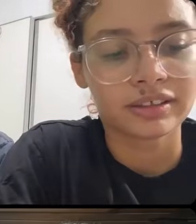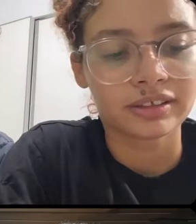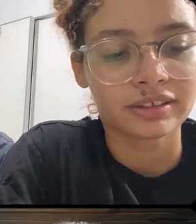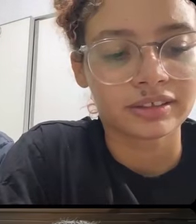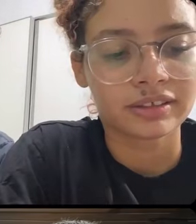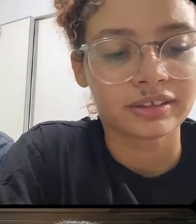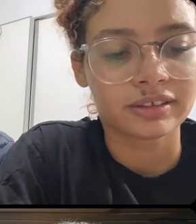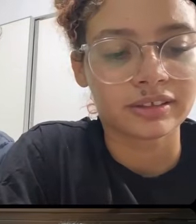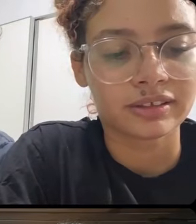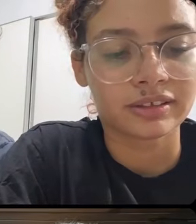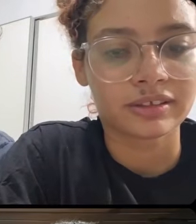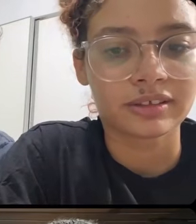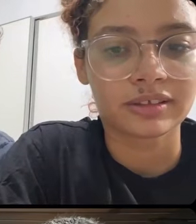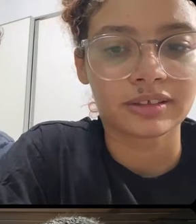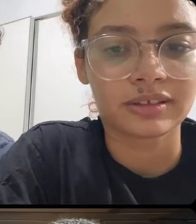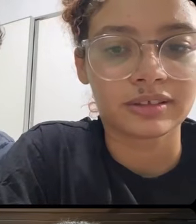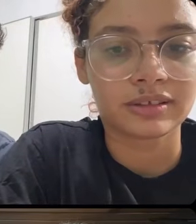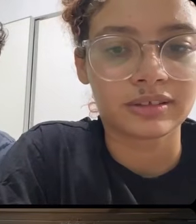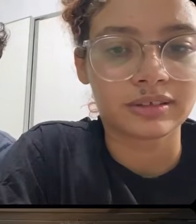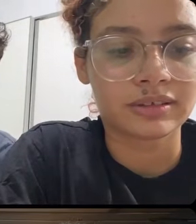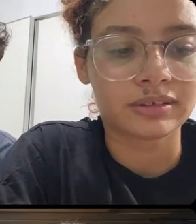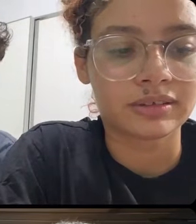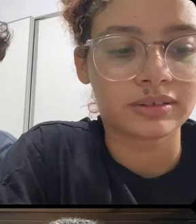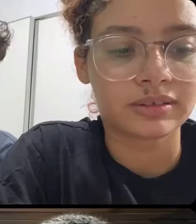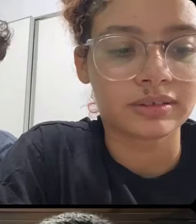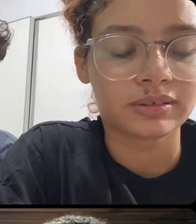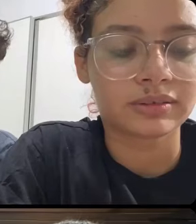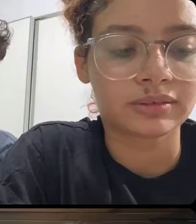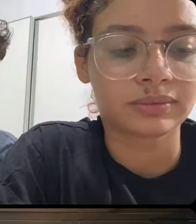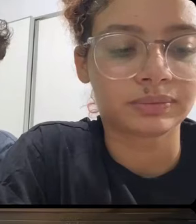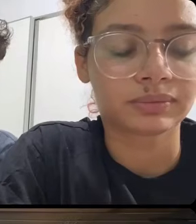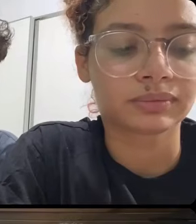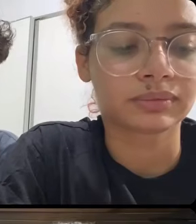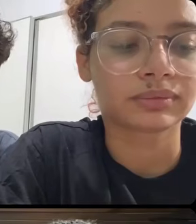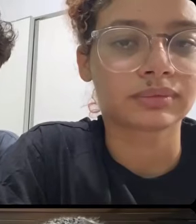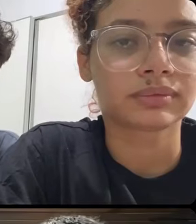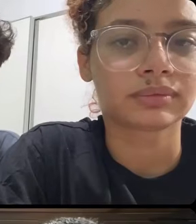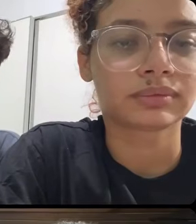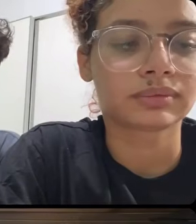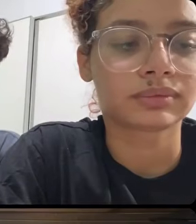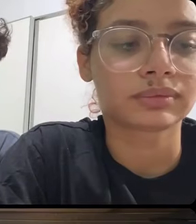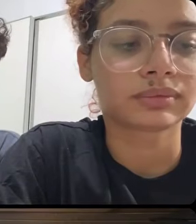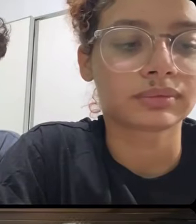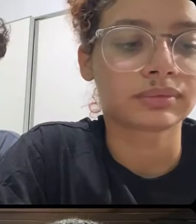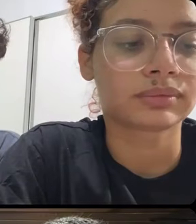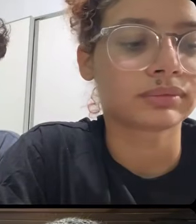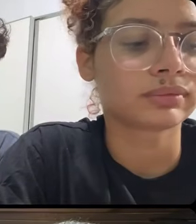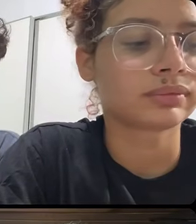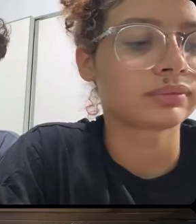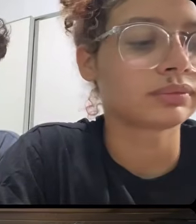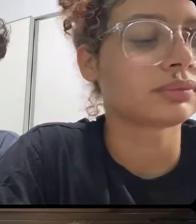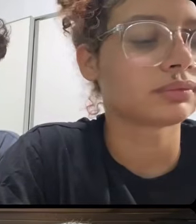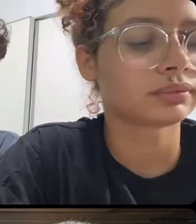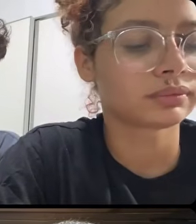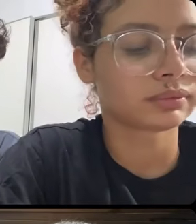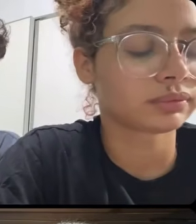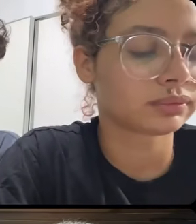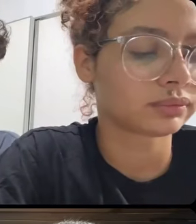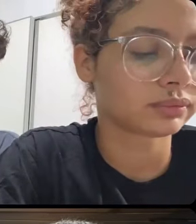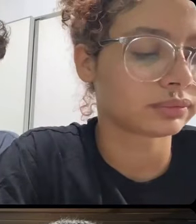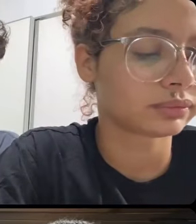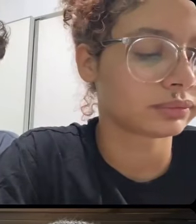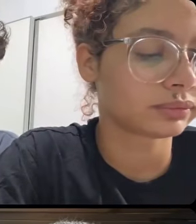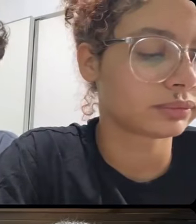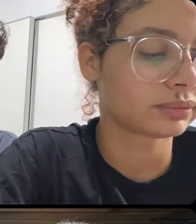dar certo, tá. E é isso aí, entende? Os desafios que nós enfrentamos, né? Não é fácil, né? Os desigrejados, mas a